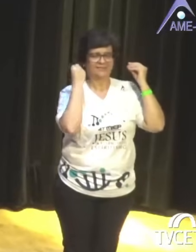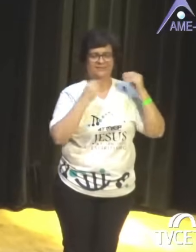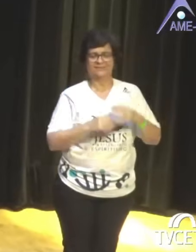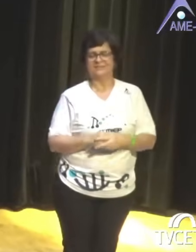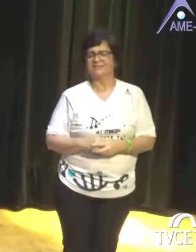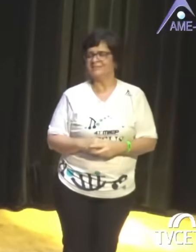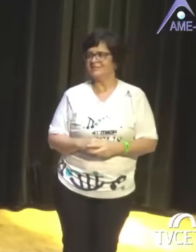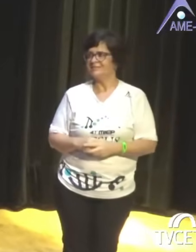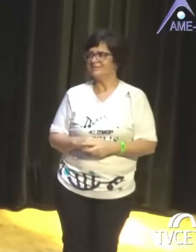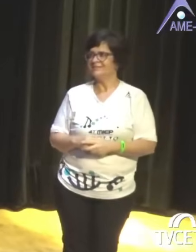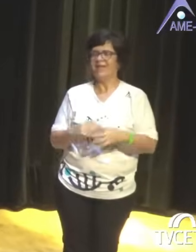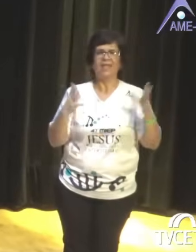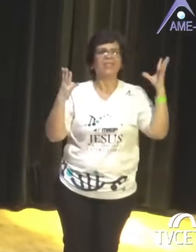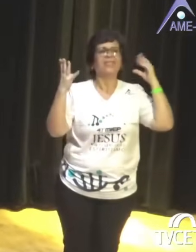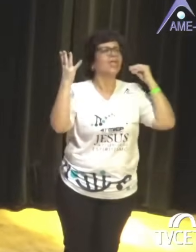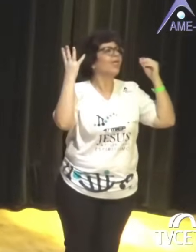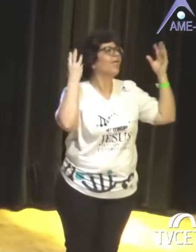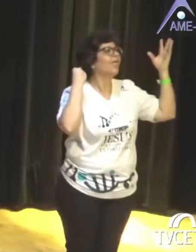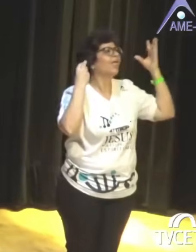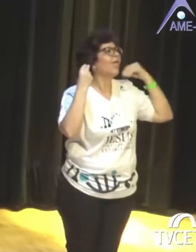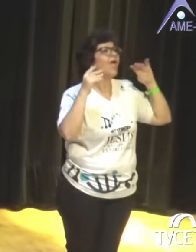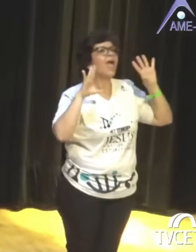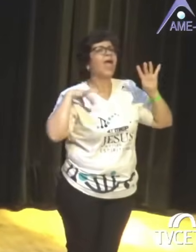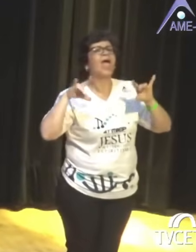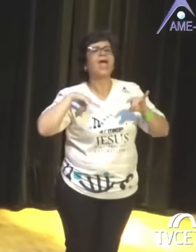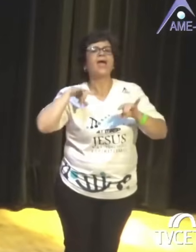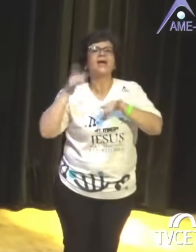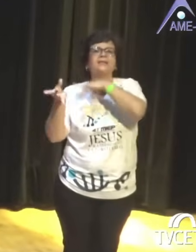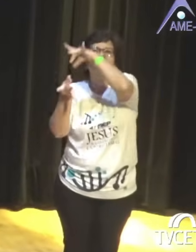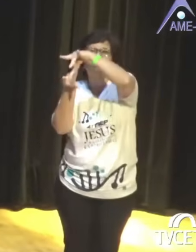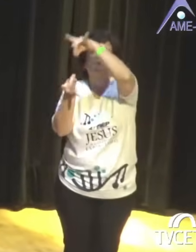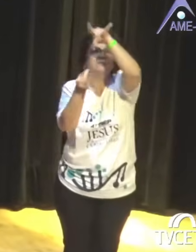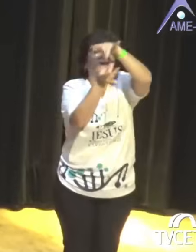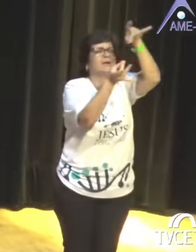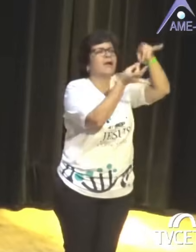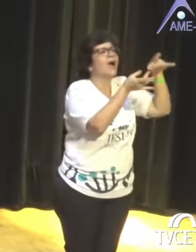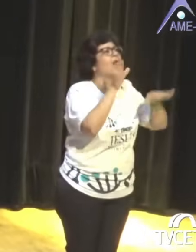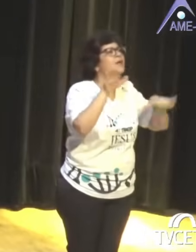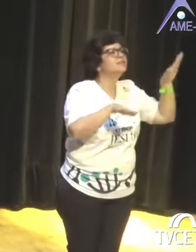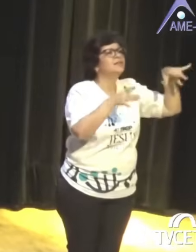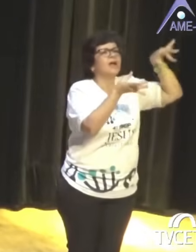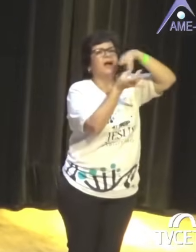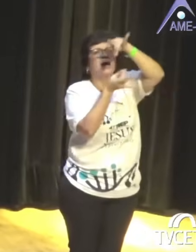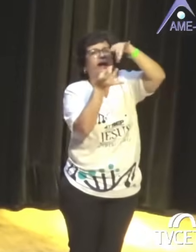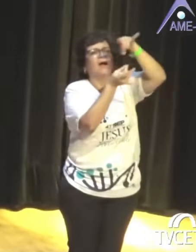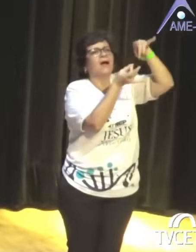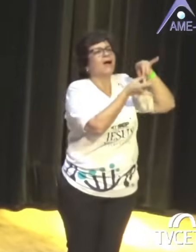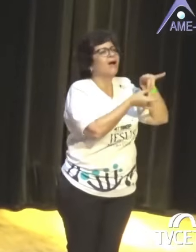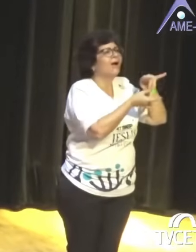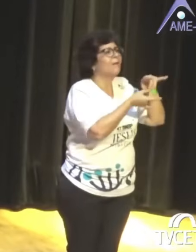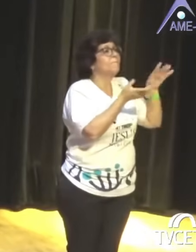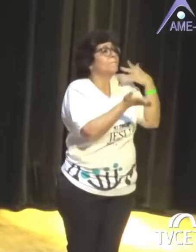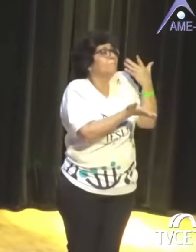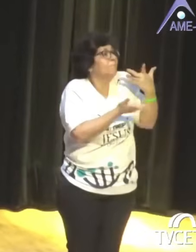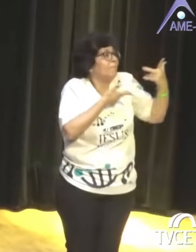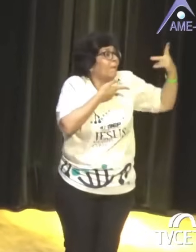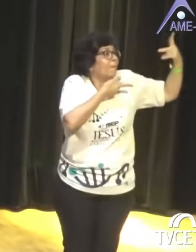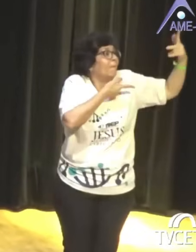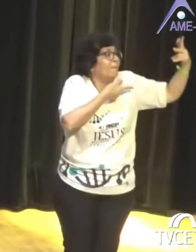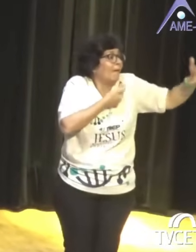vozes vozes vozes são espíritos Às vezes você tá ouvindo vozes de espírito estão mais perdido que